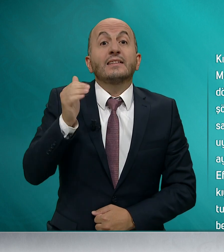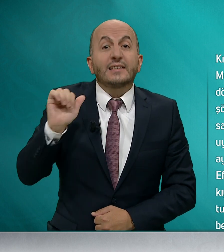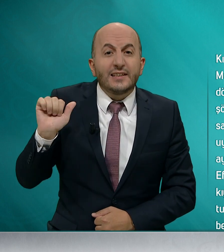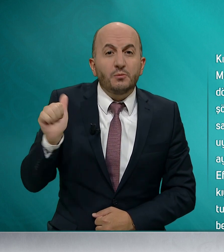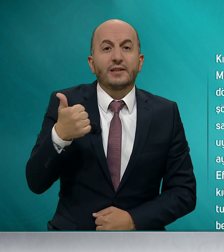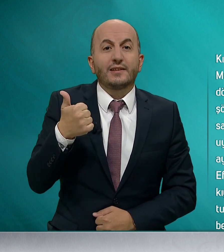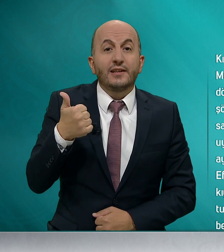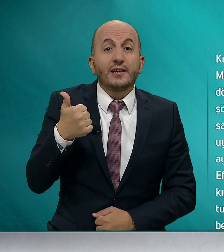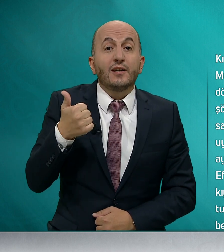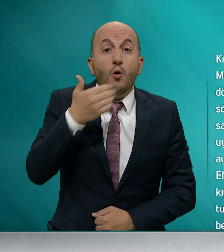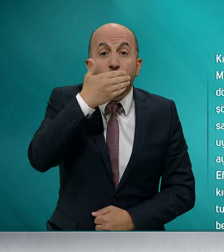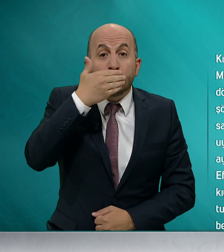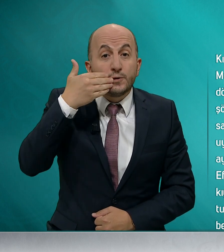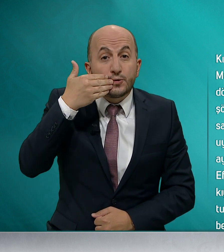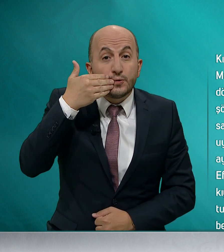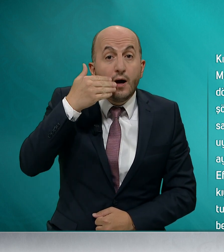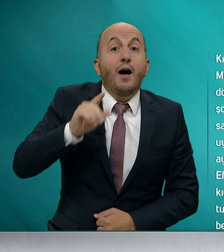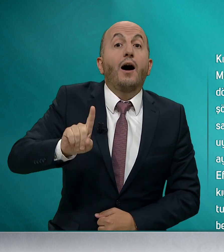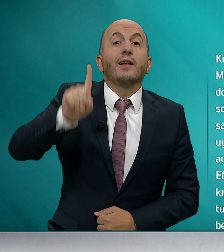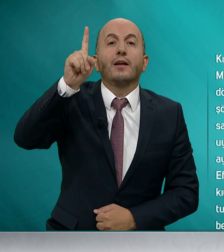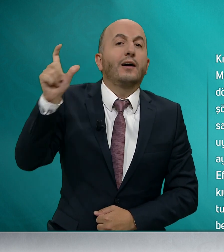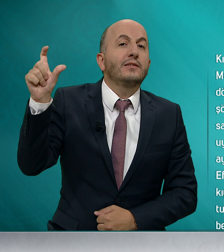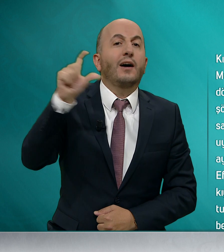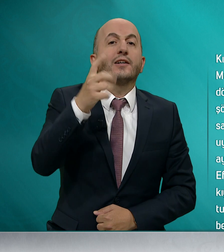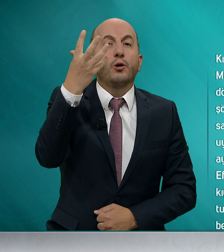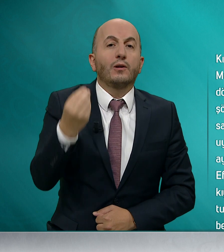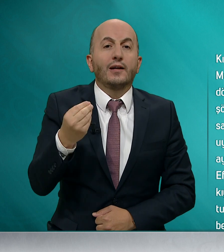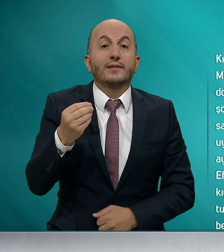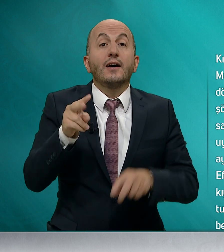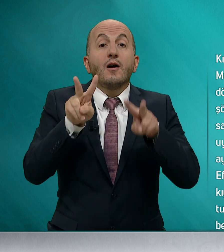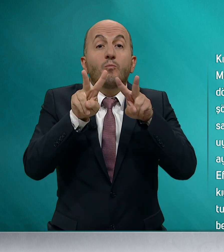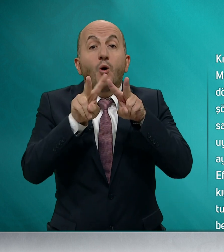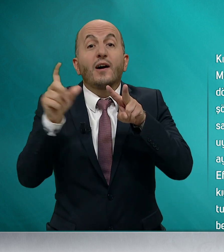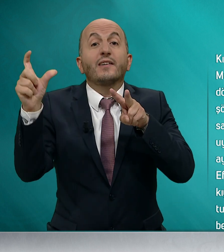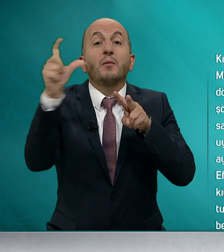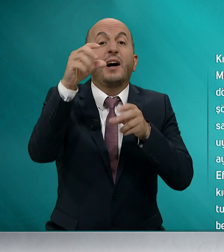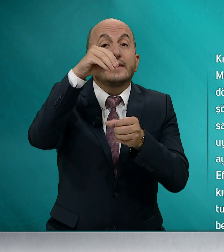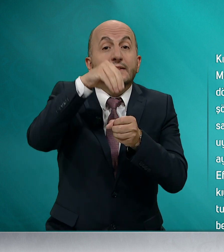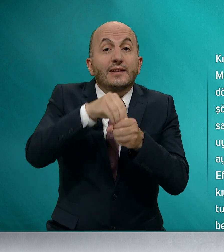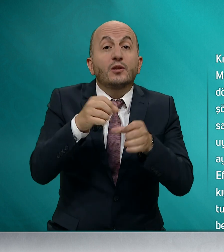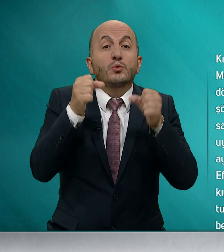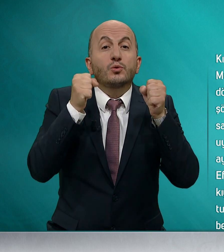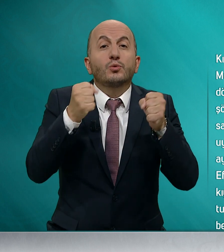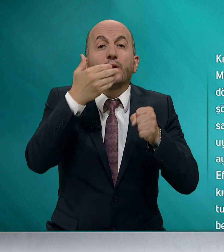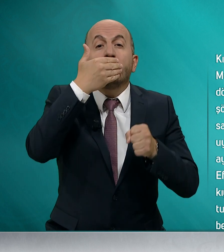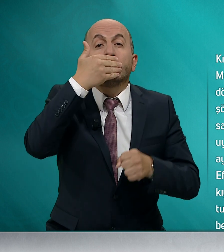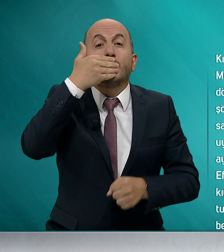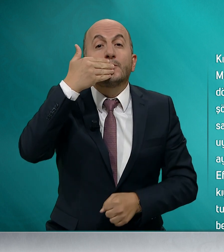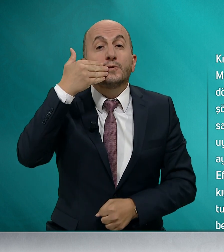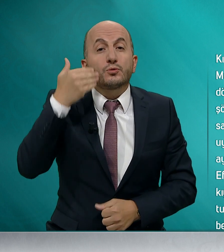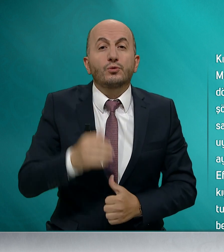en kıymetli oruç Allah'ın ayı olan Muharrem ayında